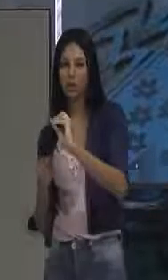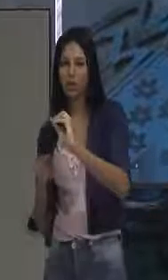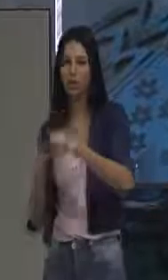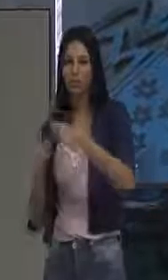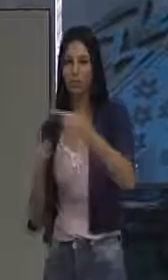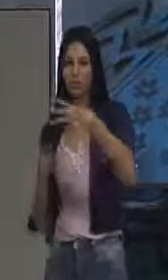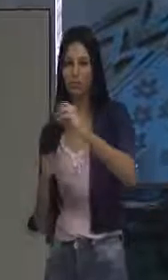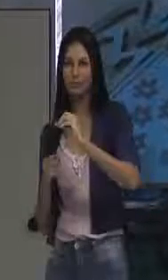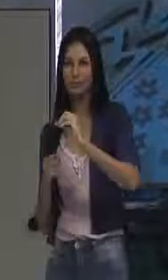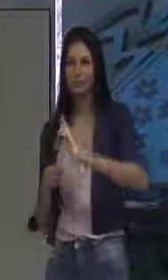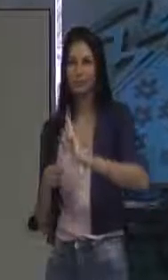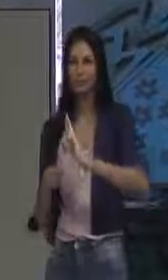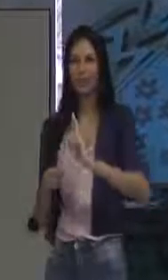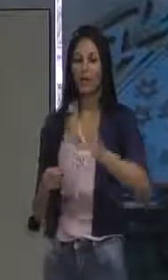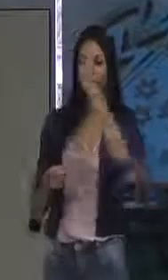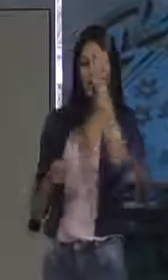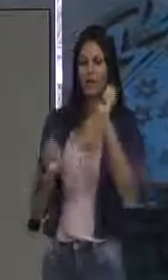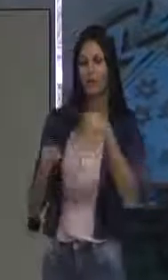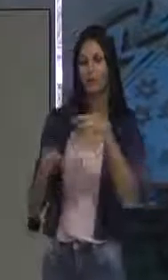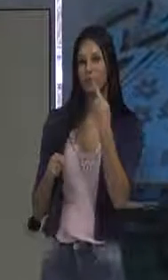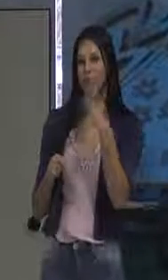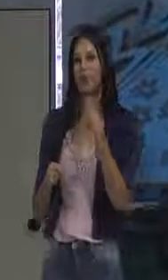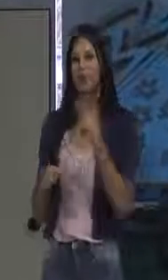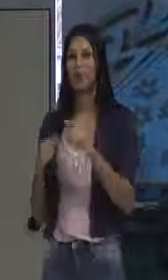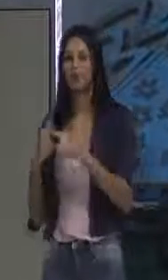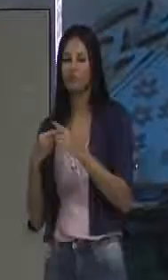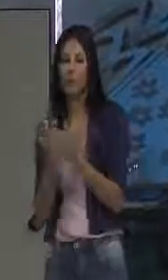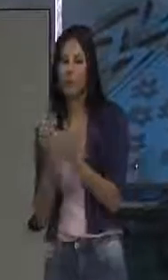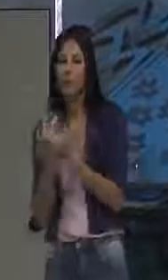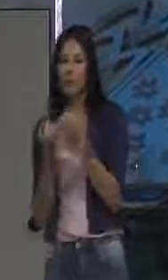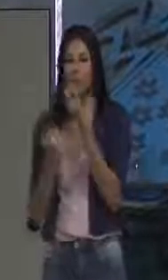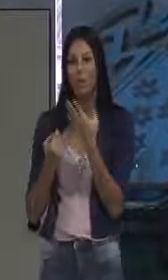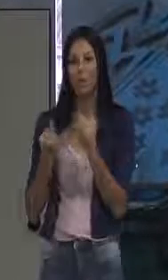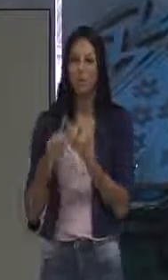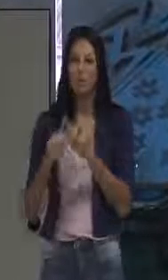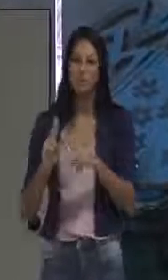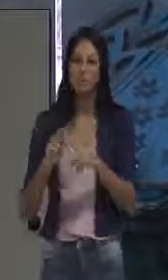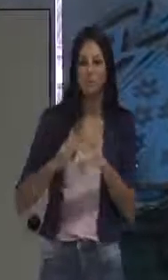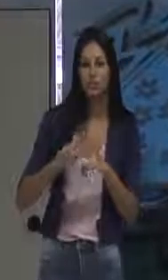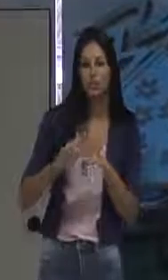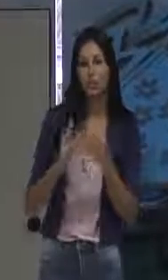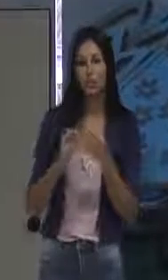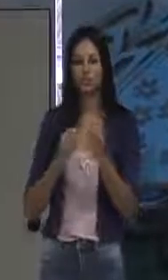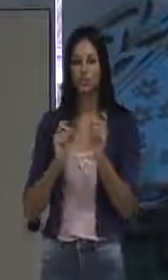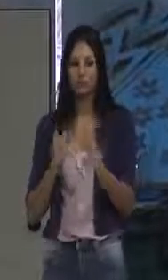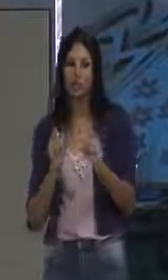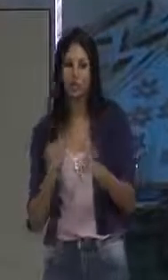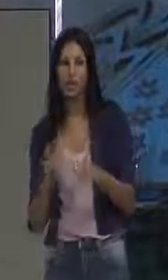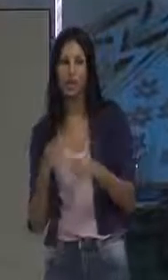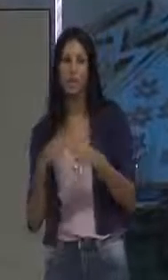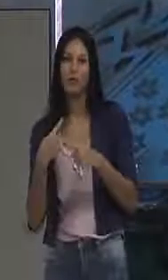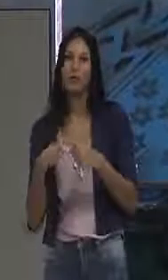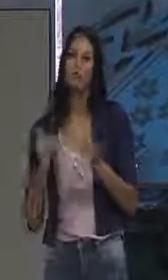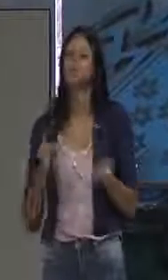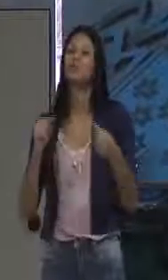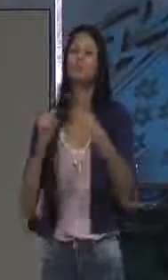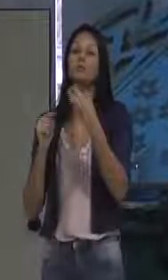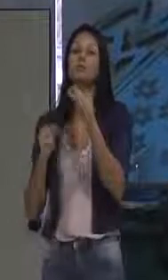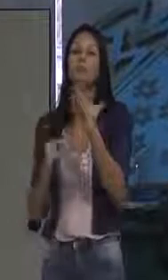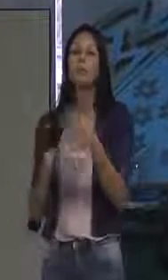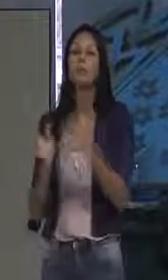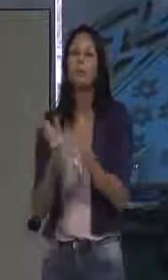que o cara pode falar ali, bom, eu vou fazer um cacau bom, mas não vou fazer um chocolate, vou vender. Essa é uma perspectiva muito boa para o negócio do